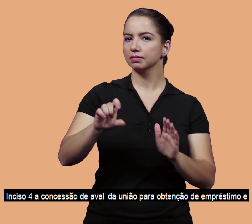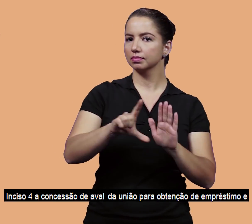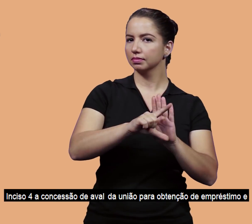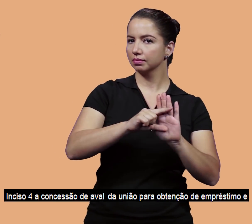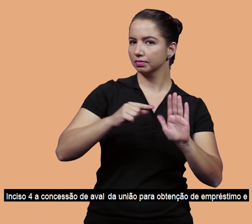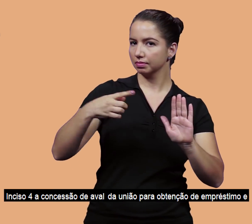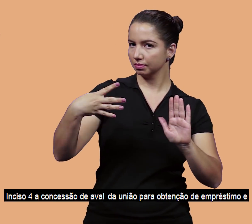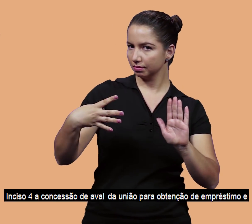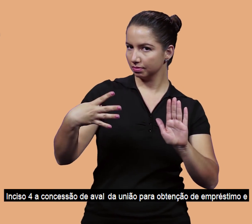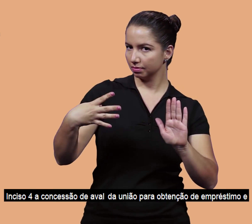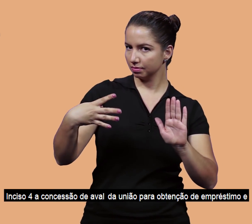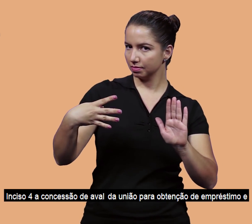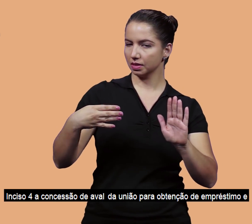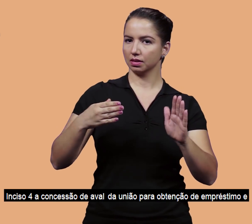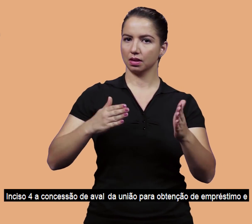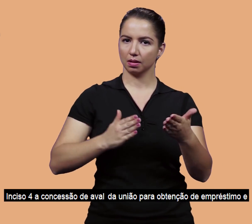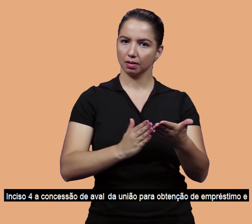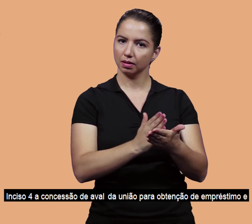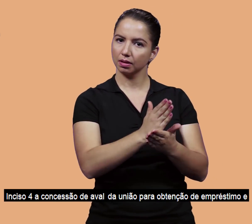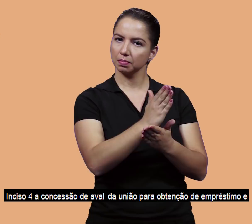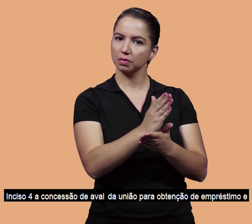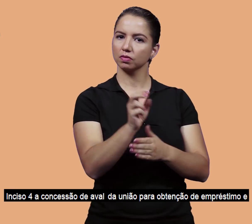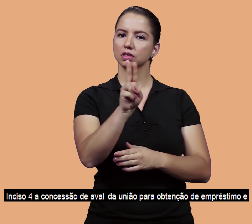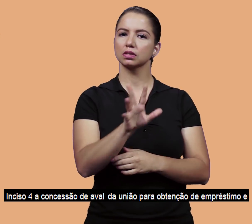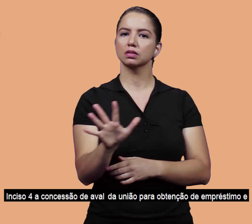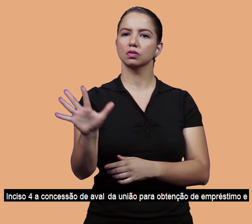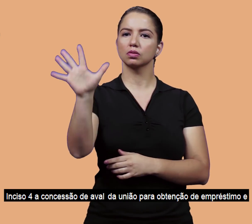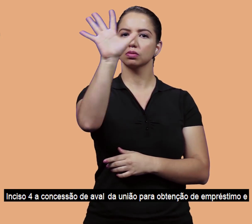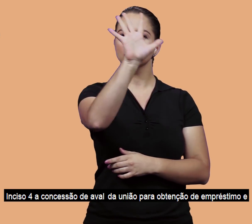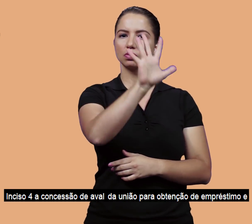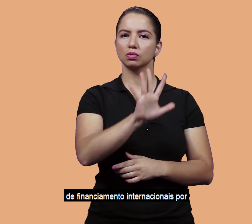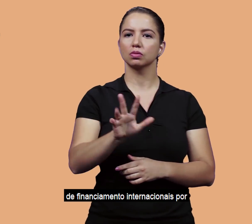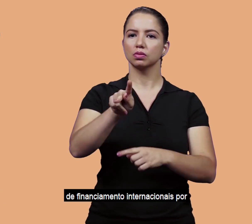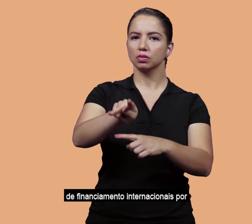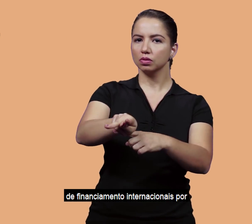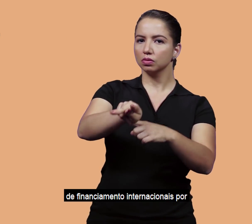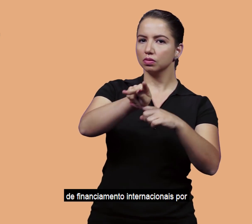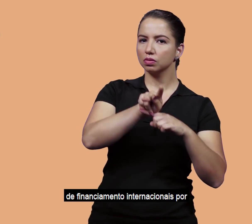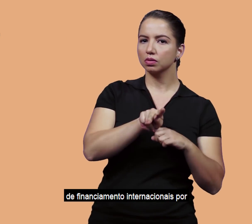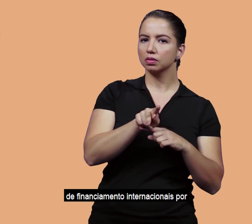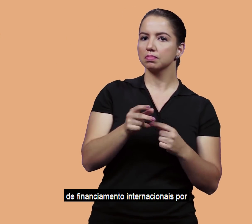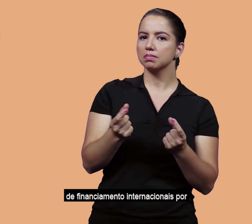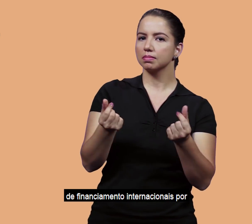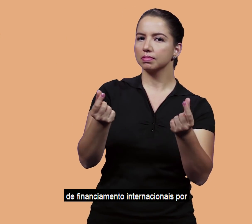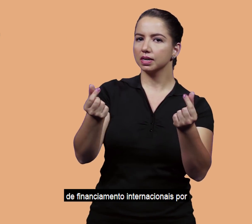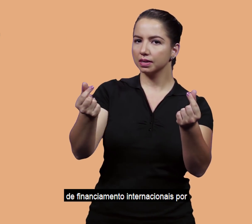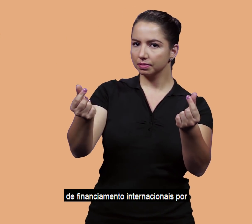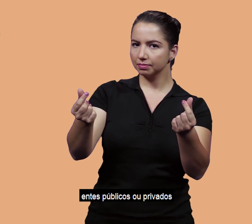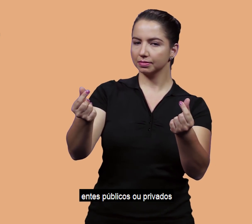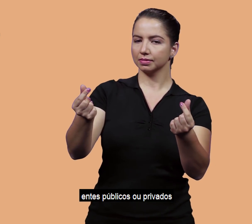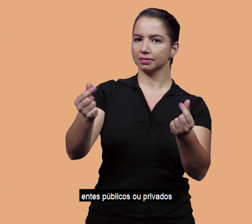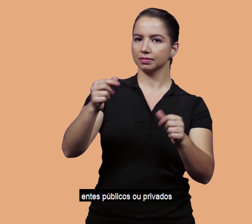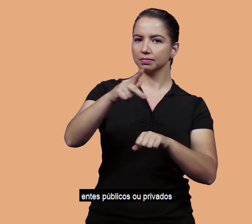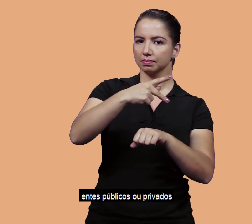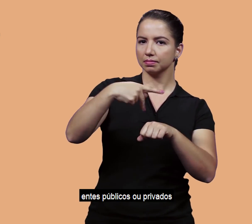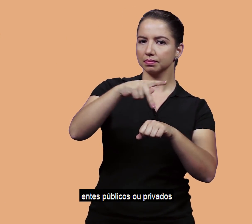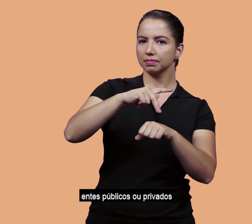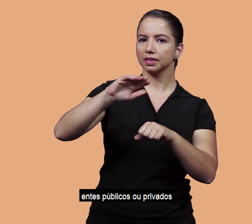concessão de aval da união para obtenção de empréstimo e de financiamento internacionais por entes públicos ou